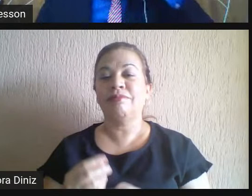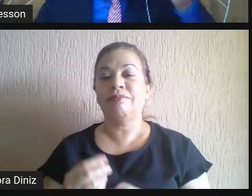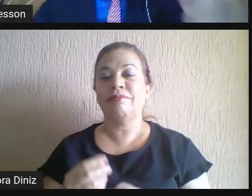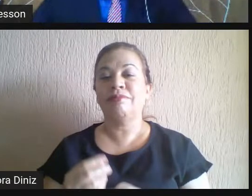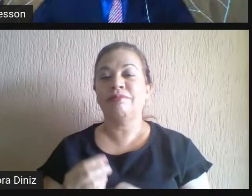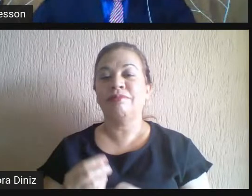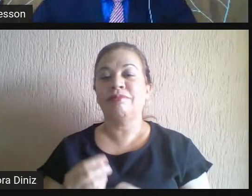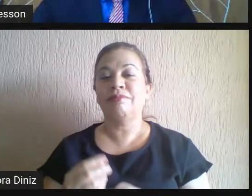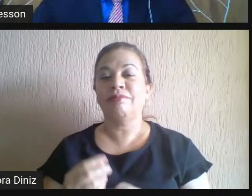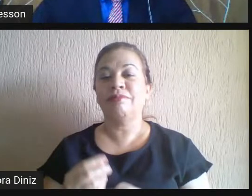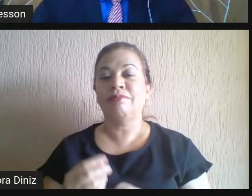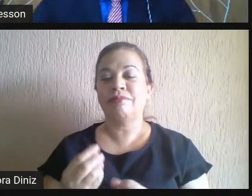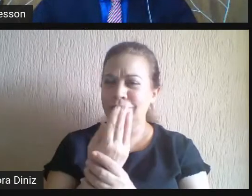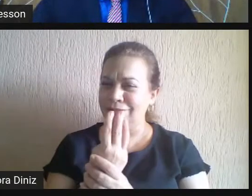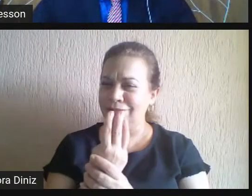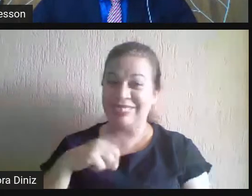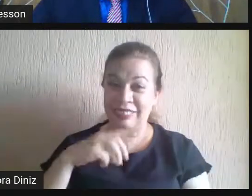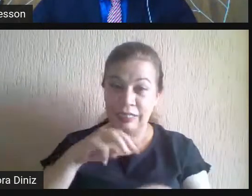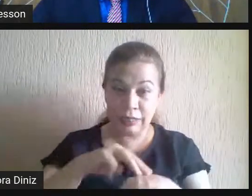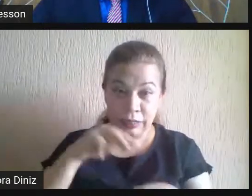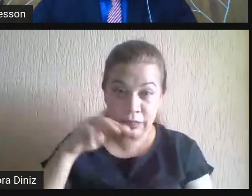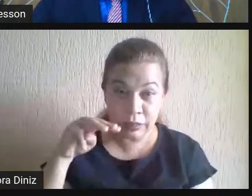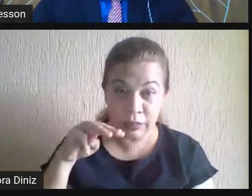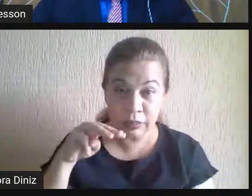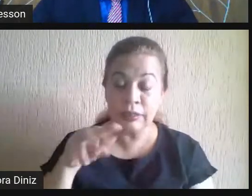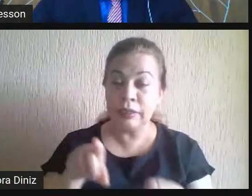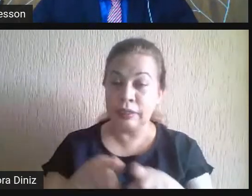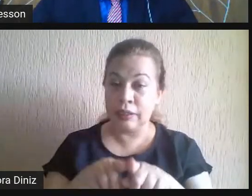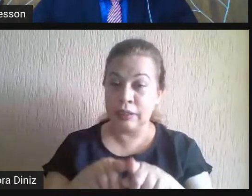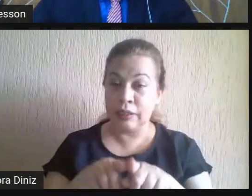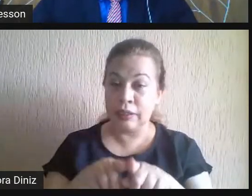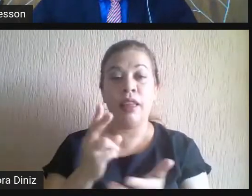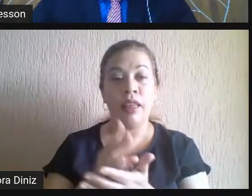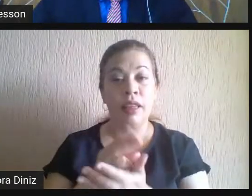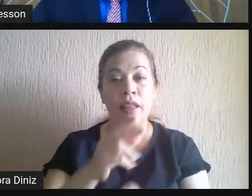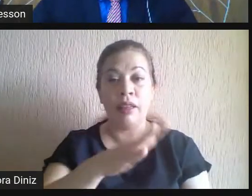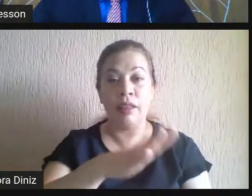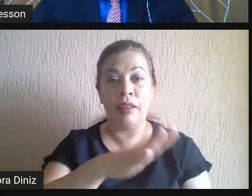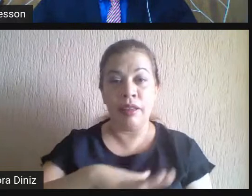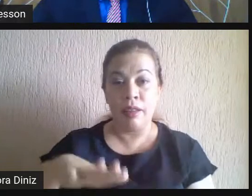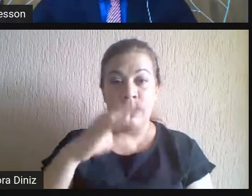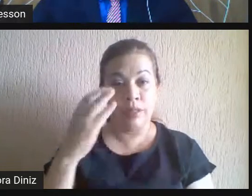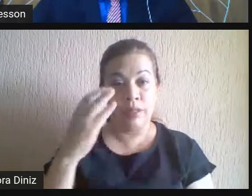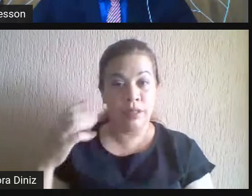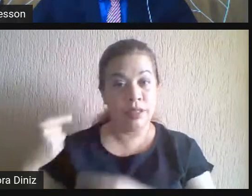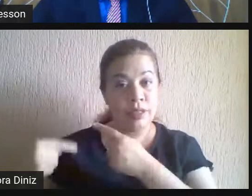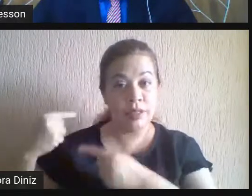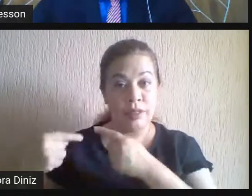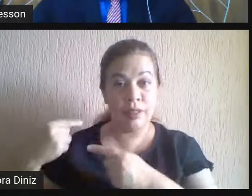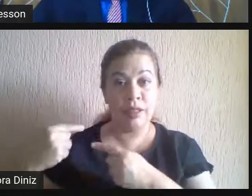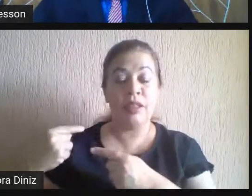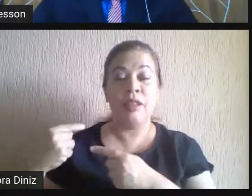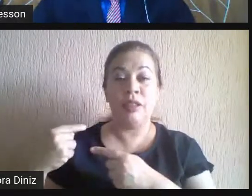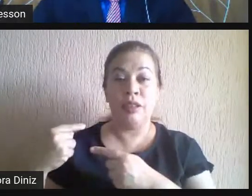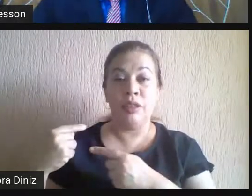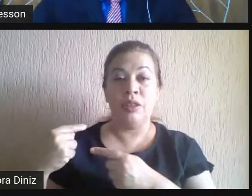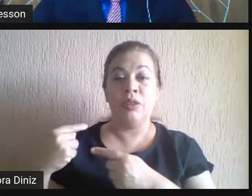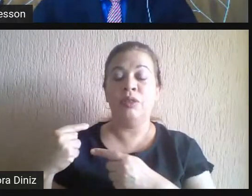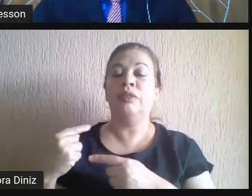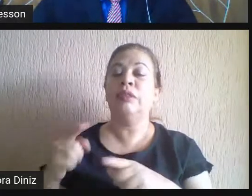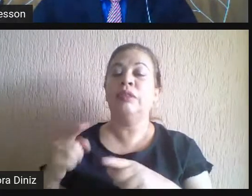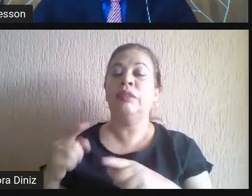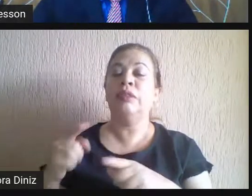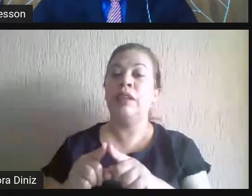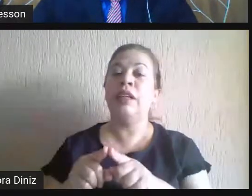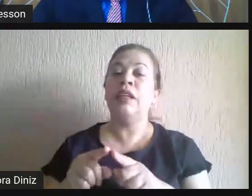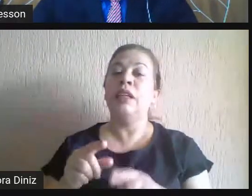na mesma área, além de especialização em ciências políticas pela Universidade Federal do Rio Grande do Sul. Ele